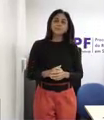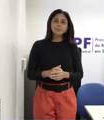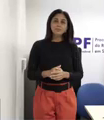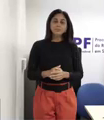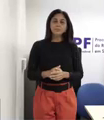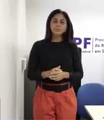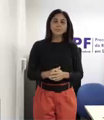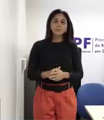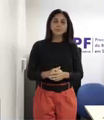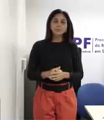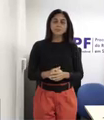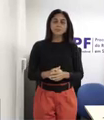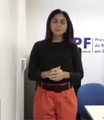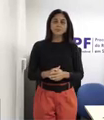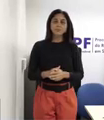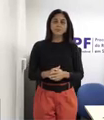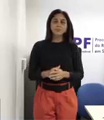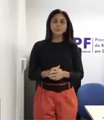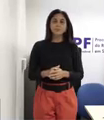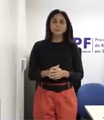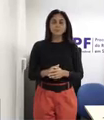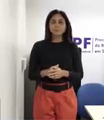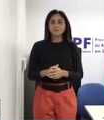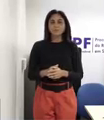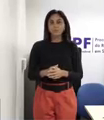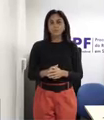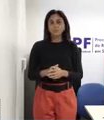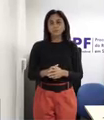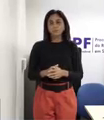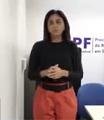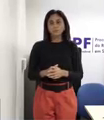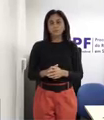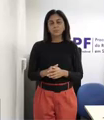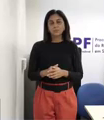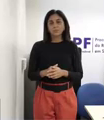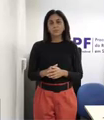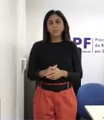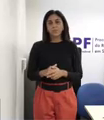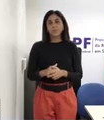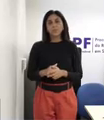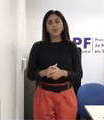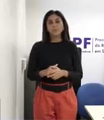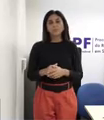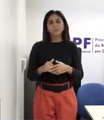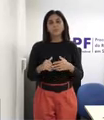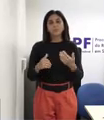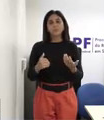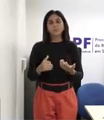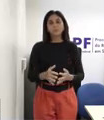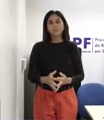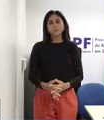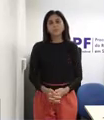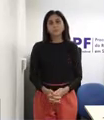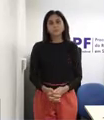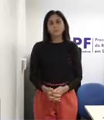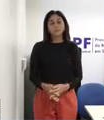facilidade de quem já é nativo de quem já nasceu nessa cultura então nós vemos um papel importantíssimo da